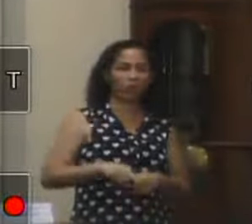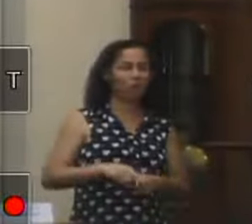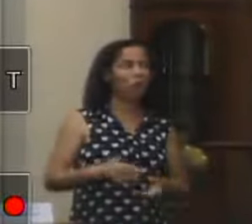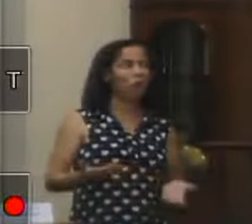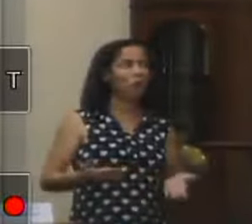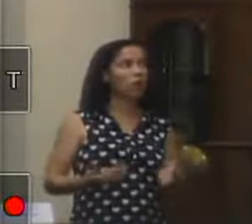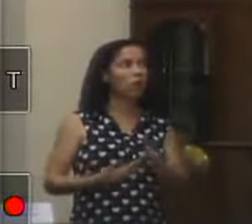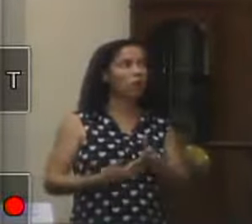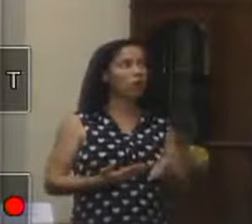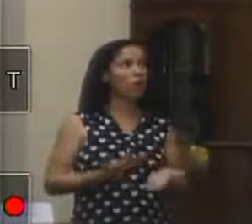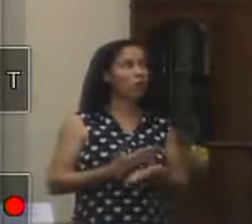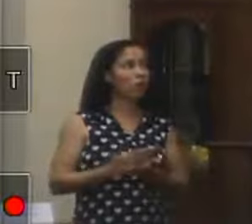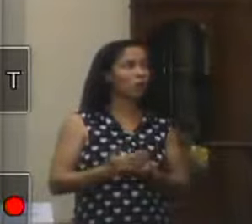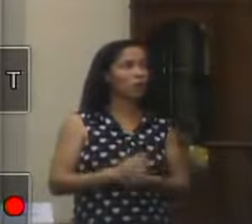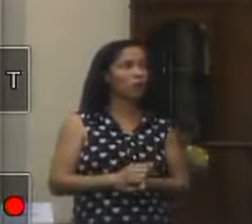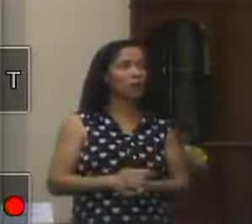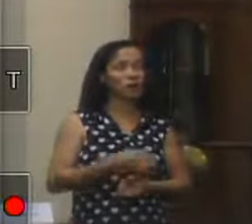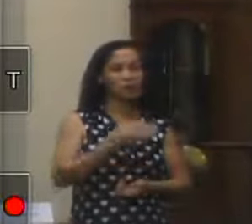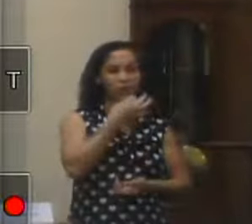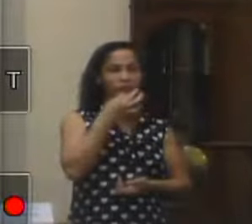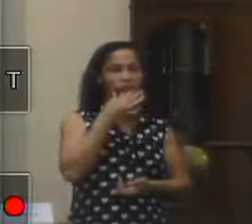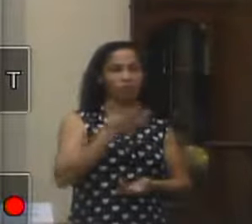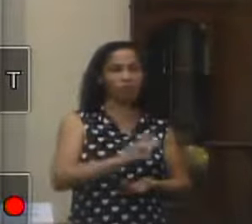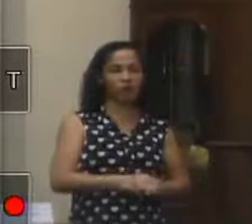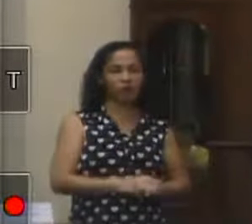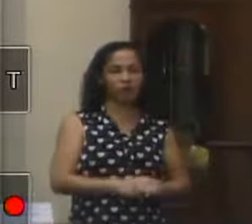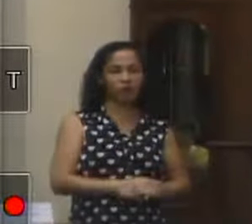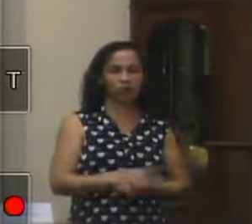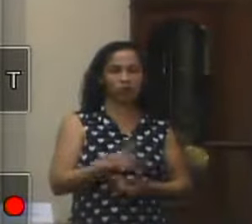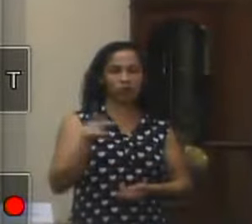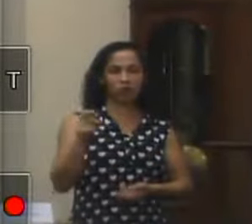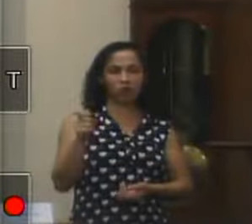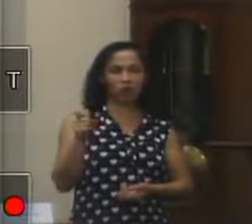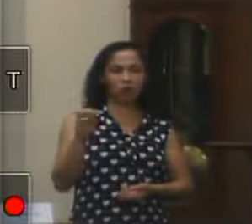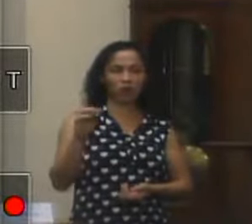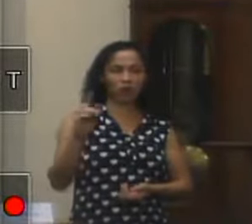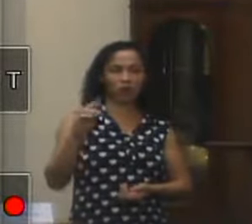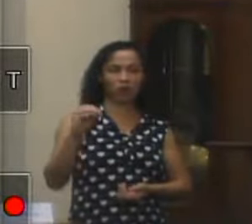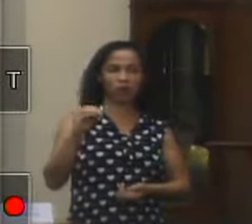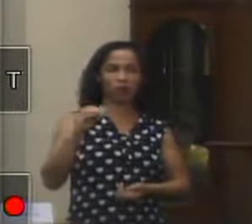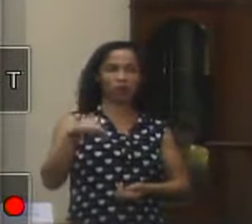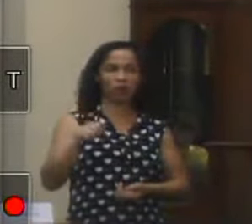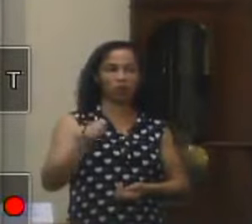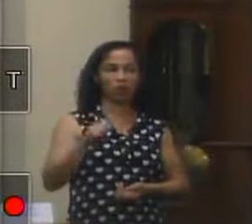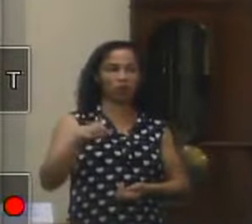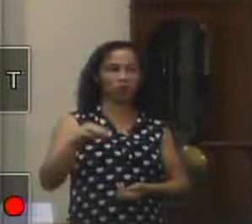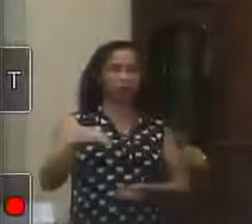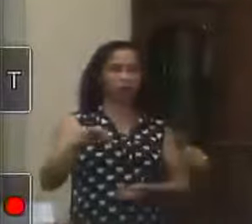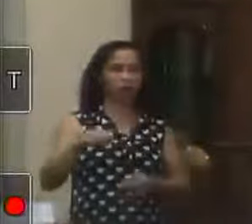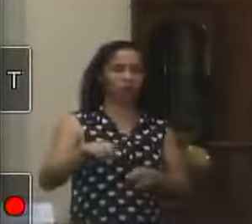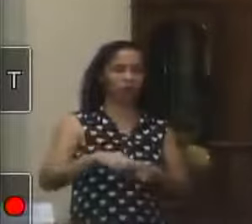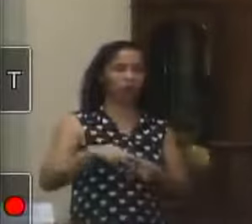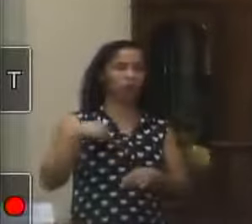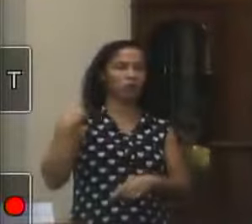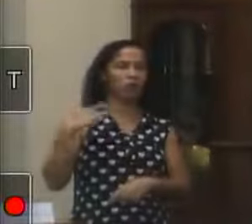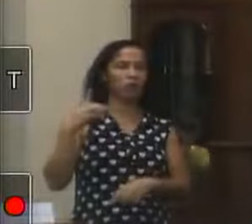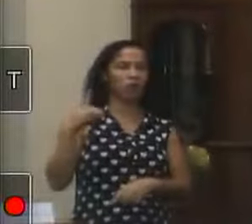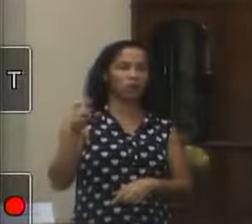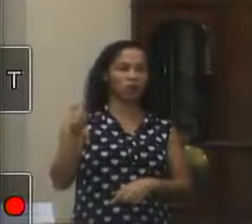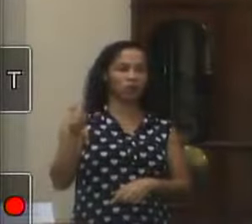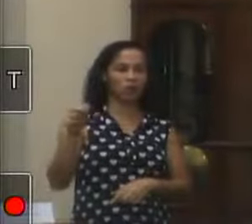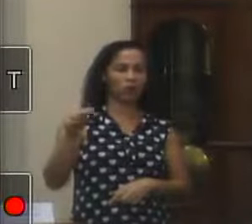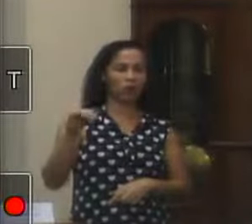o período, né, abril, nosso período do patrulhamento das nossas estradas. Também, logicamente, o vereador David vai